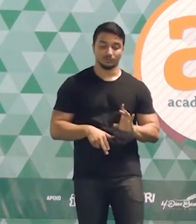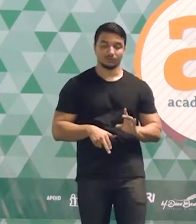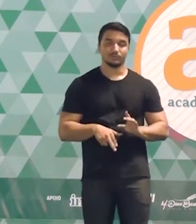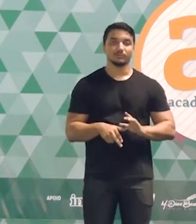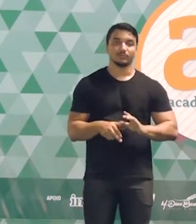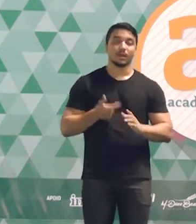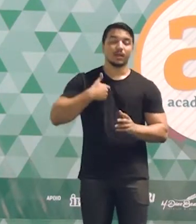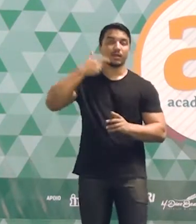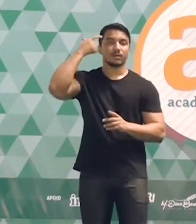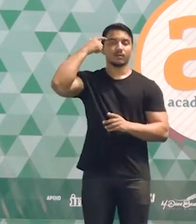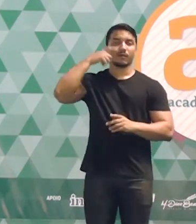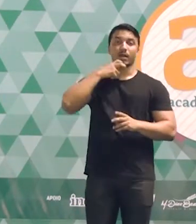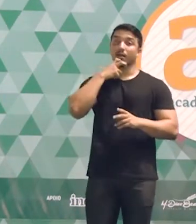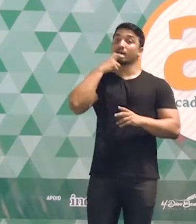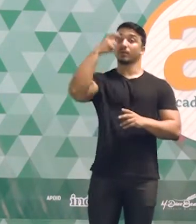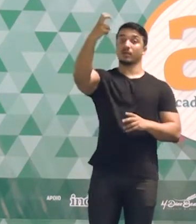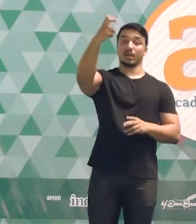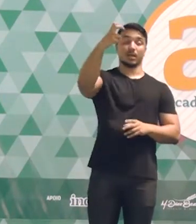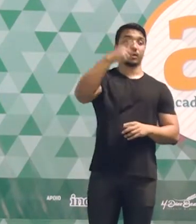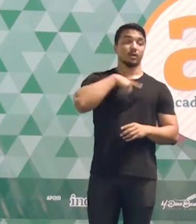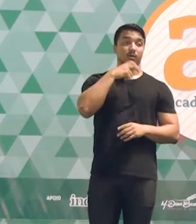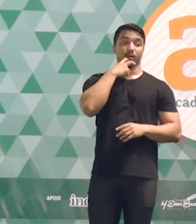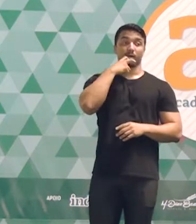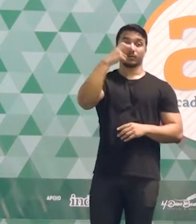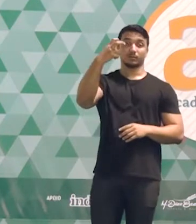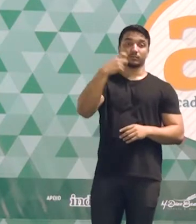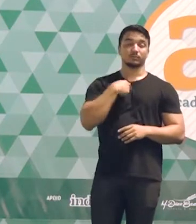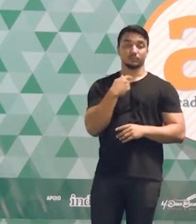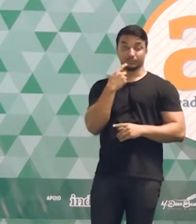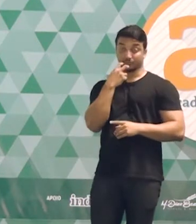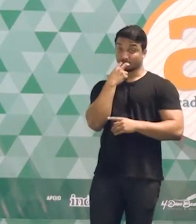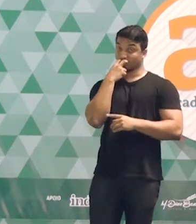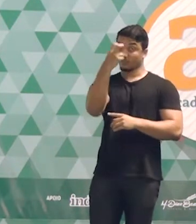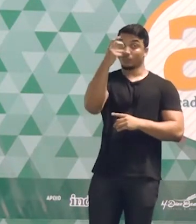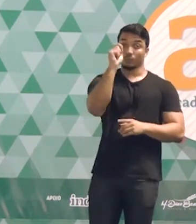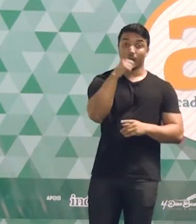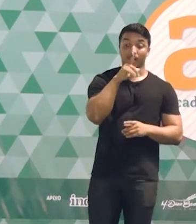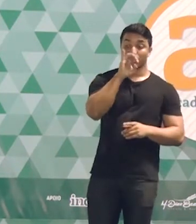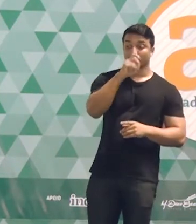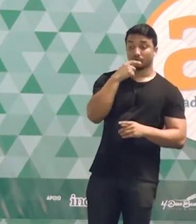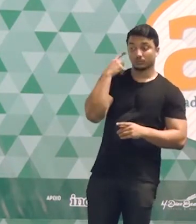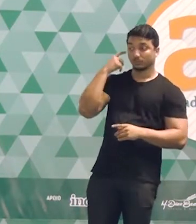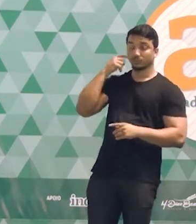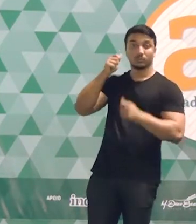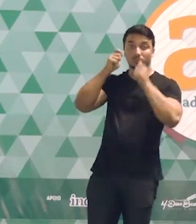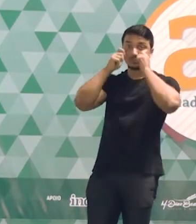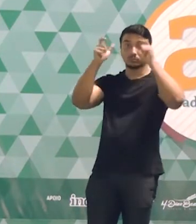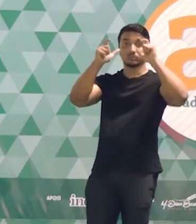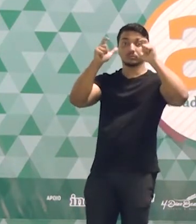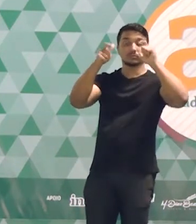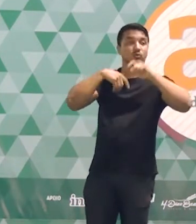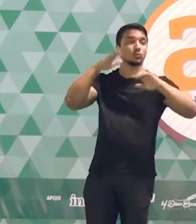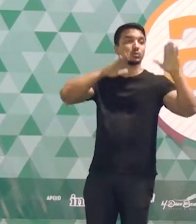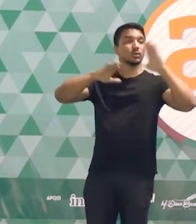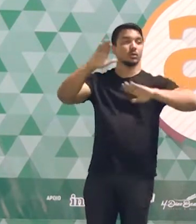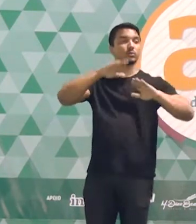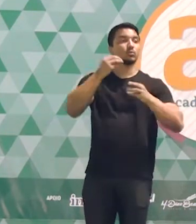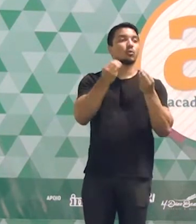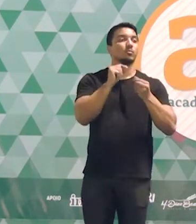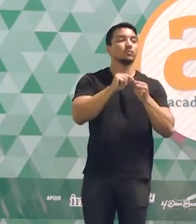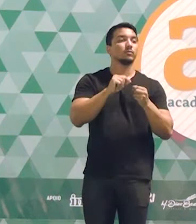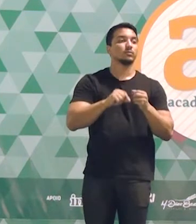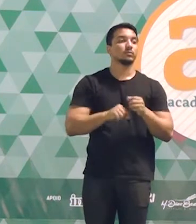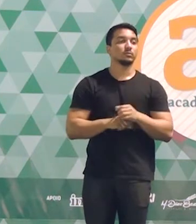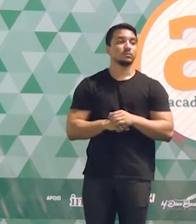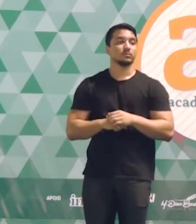Aí, você vai gritar, desse lado, para a Letícia se alertar, chamando pela Letícia. Como é que você